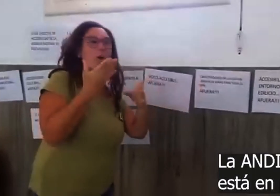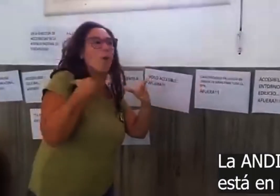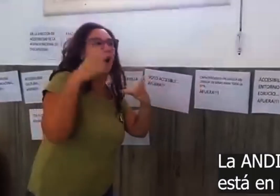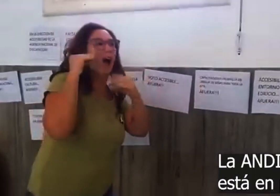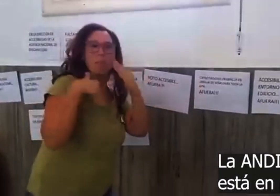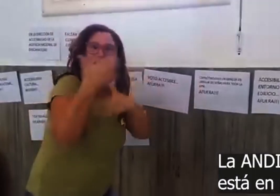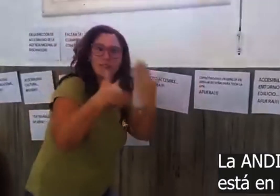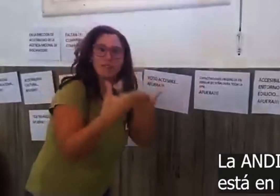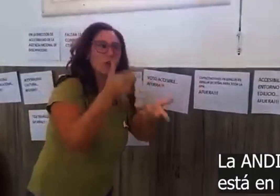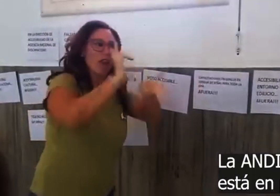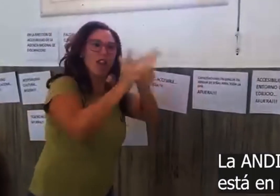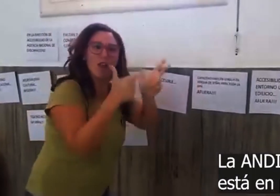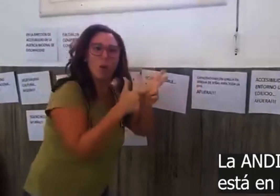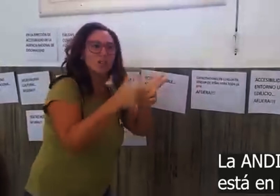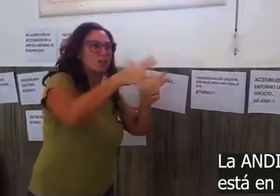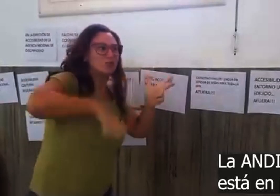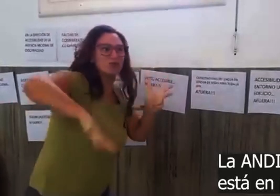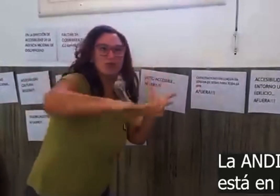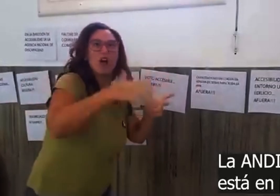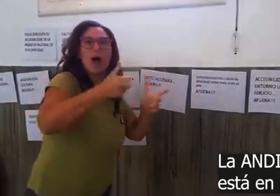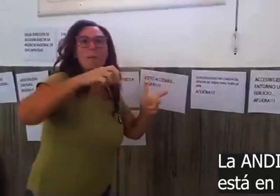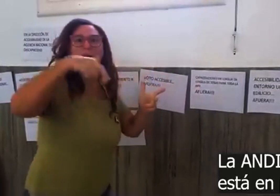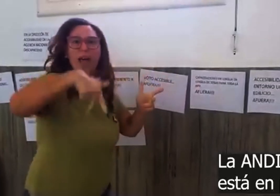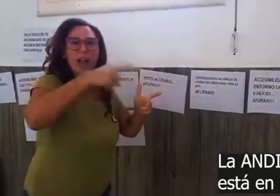de señas para toda la Administración Pública Nacional, afuera.